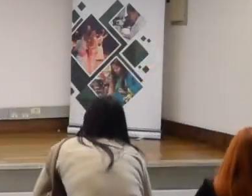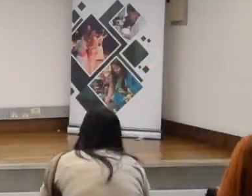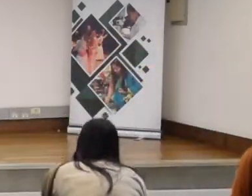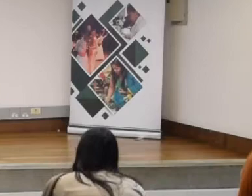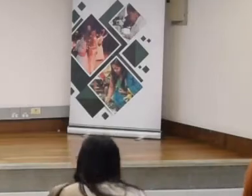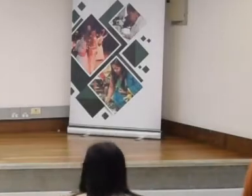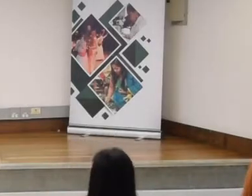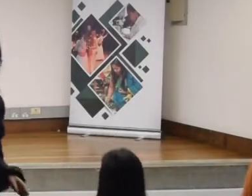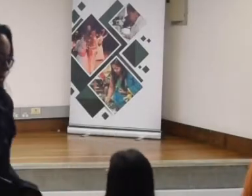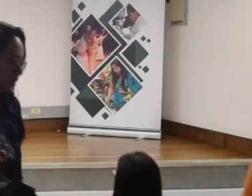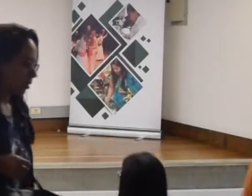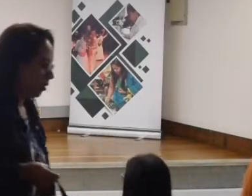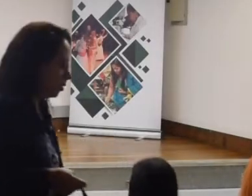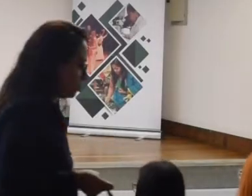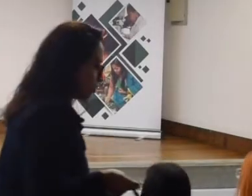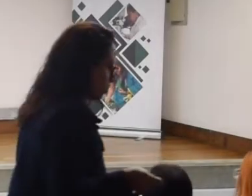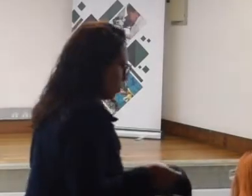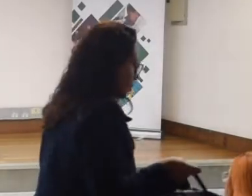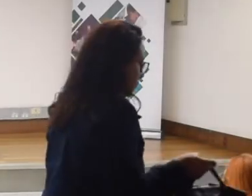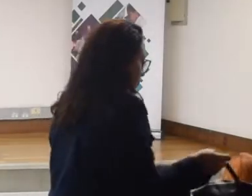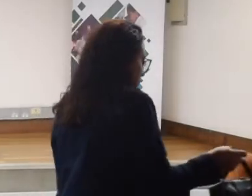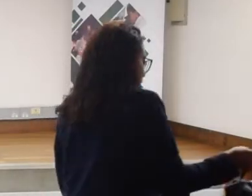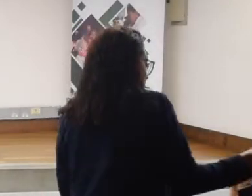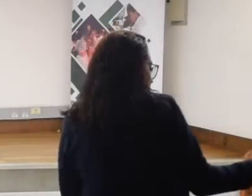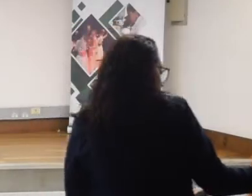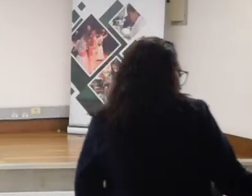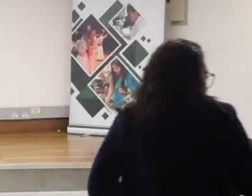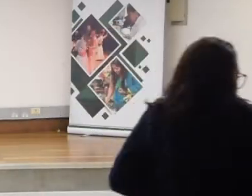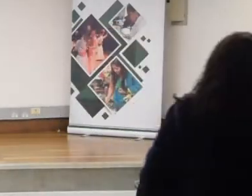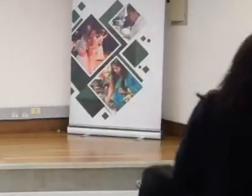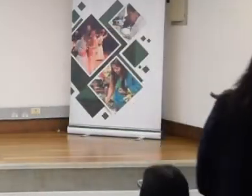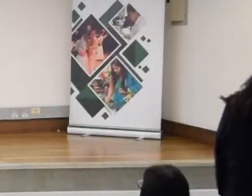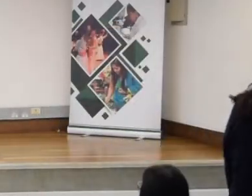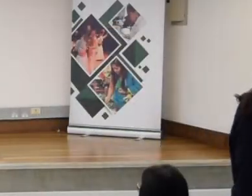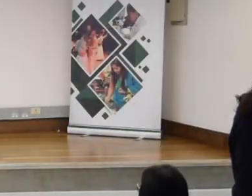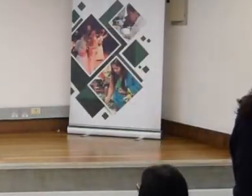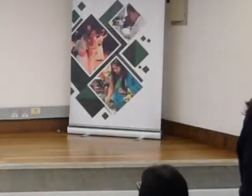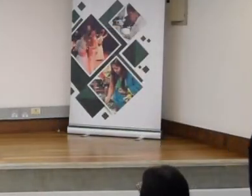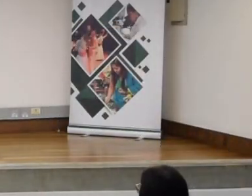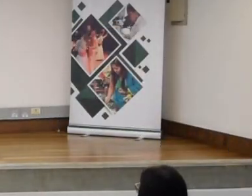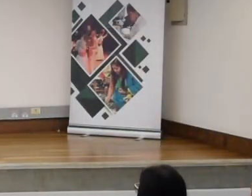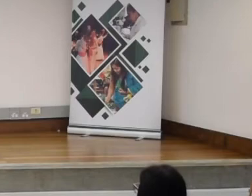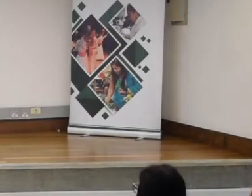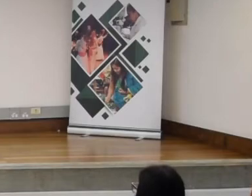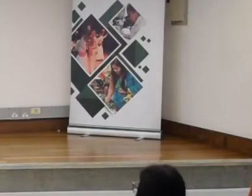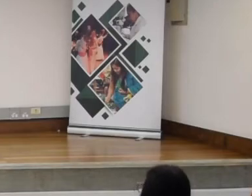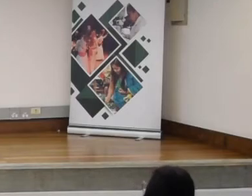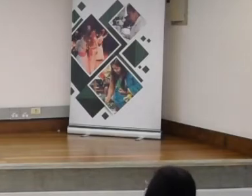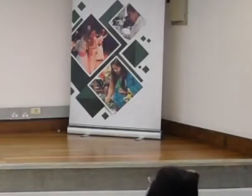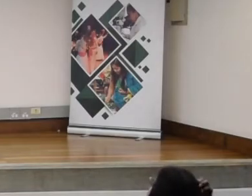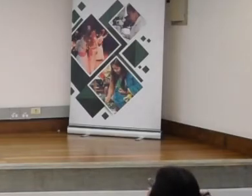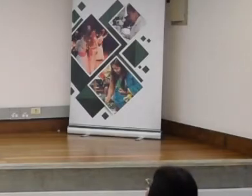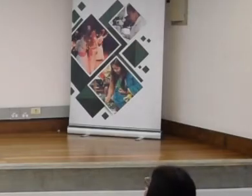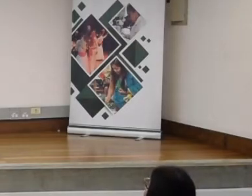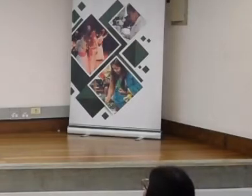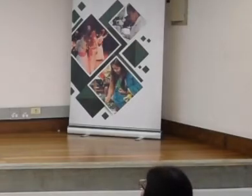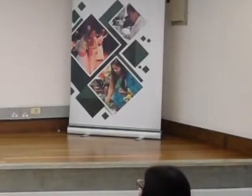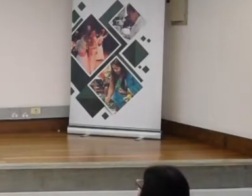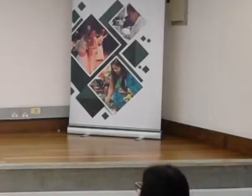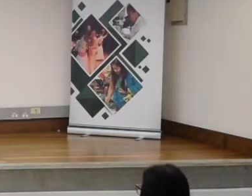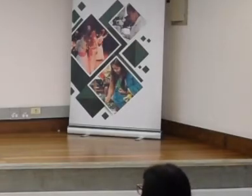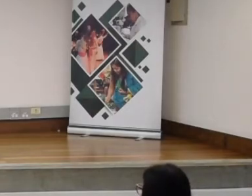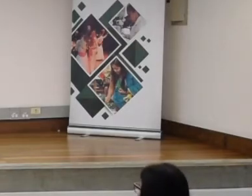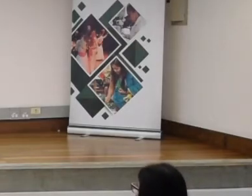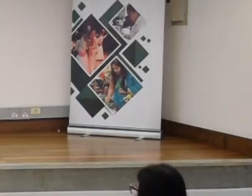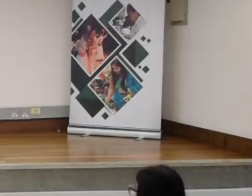países, entre ellos Australia, Austria, Colombia, Sudáfrica y Vietnam. Esa fue la